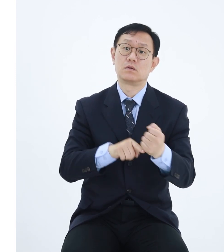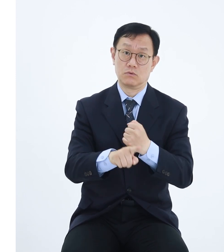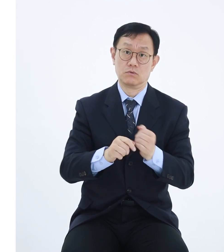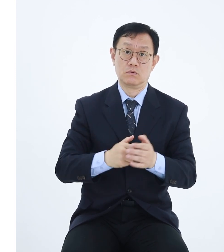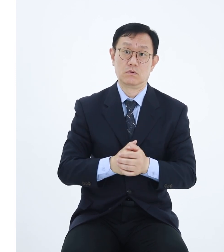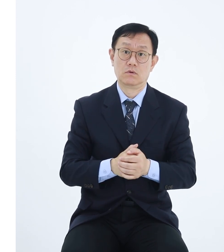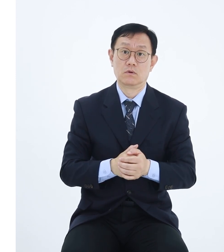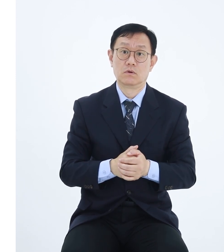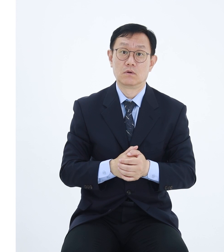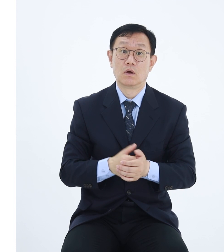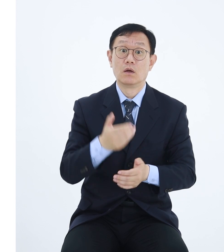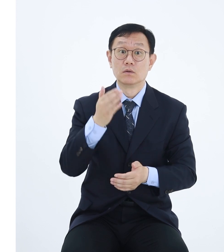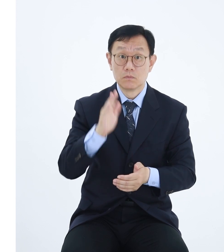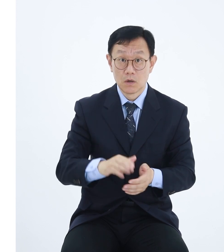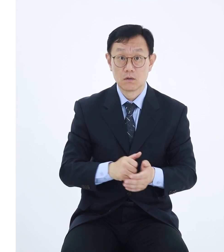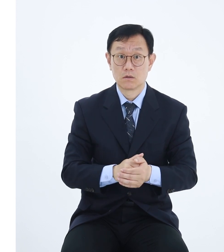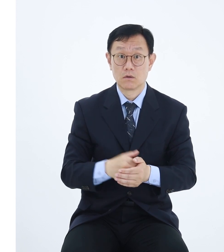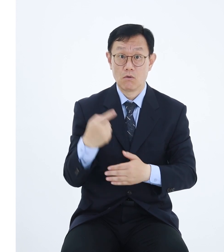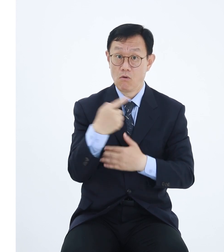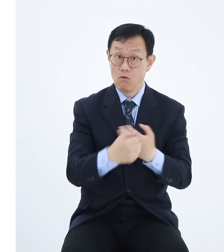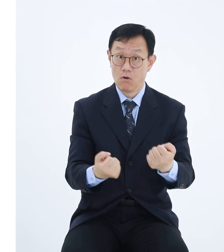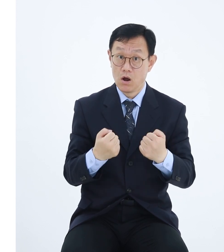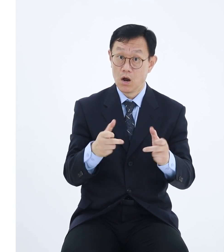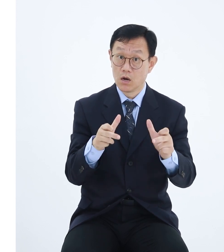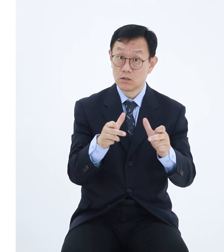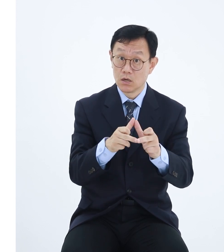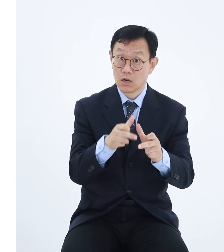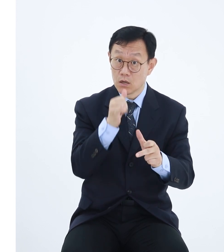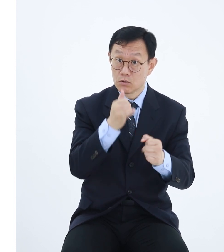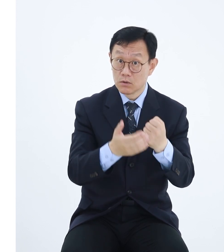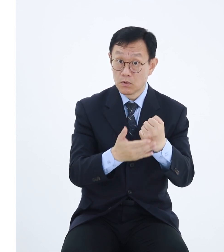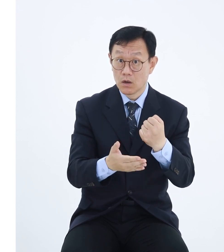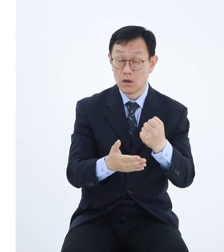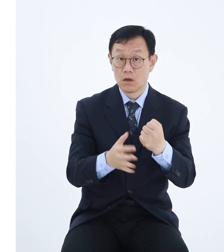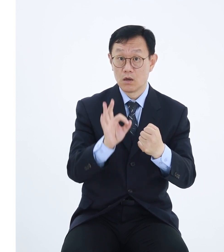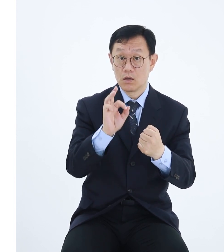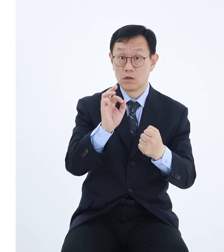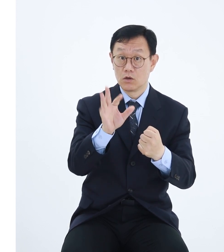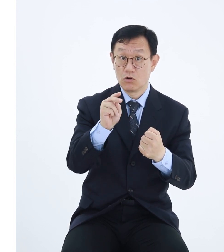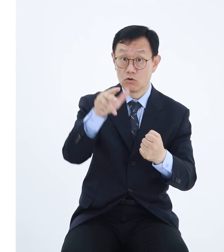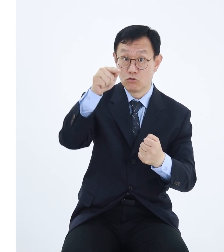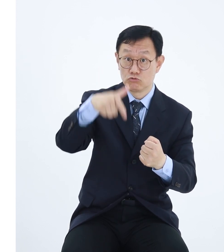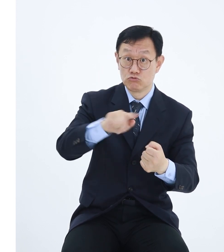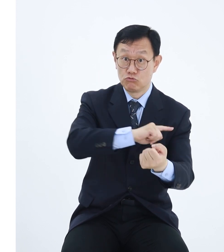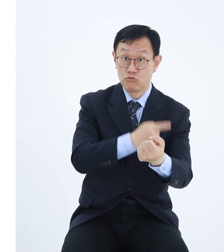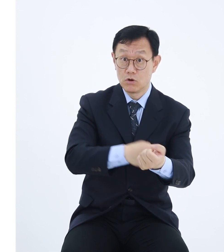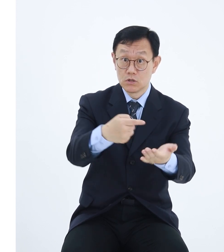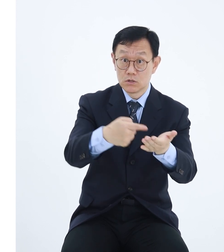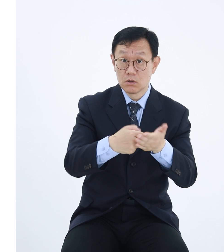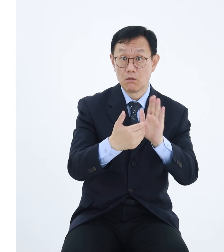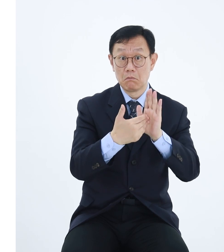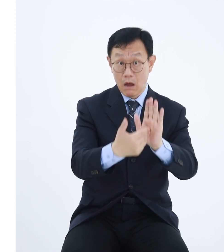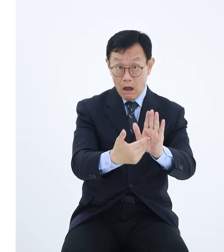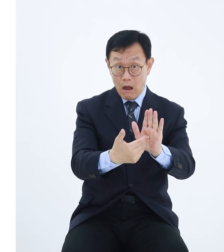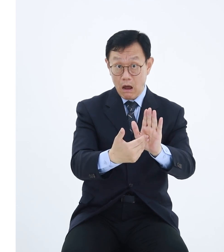하지만 건강이나 장애를 이유로 영주권 취득 신청을 불허하는 것은 협약 제18조에